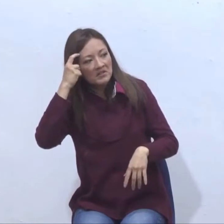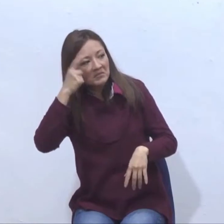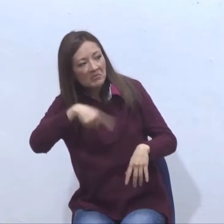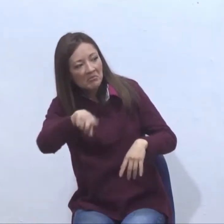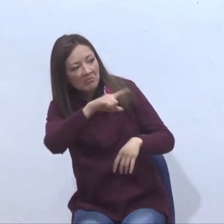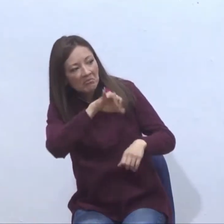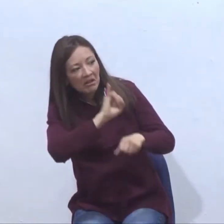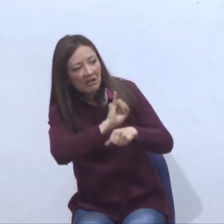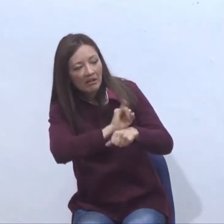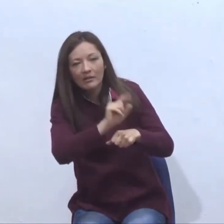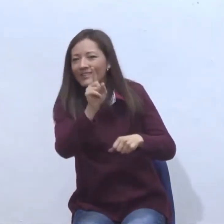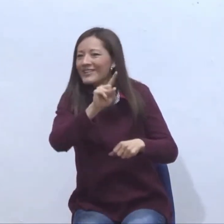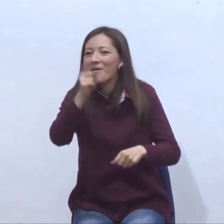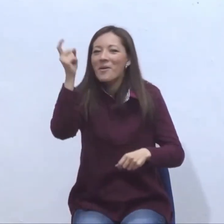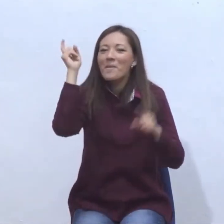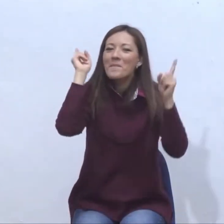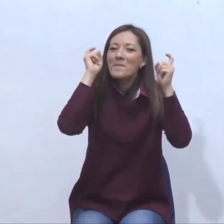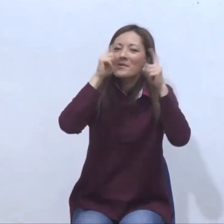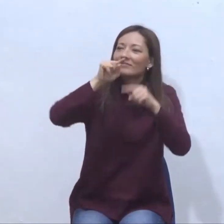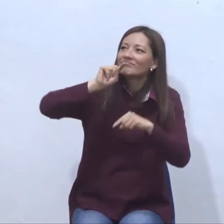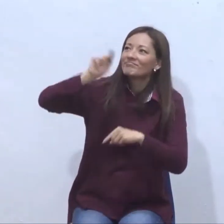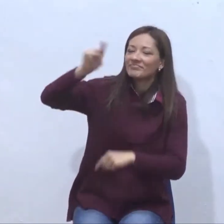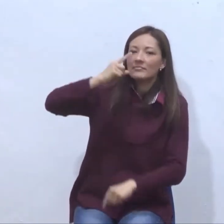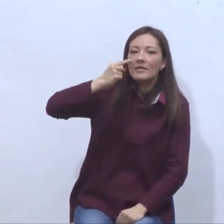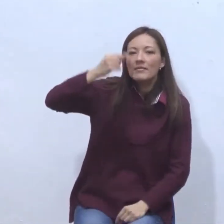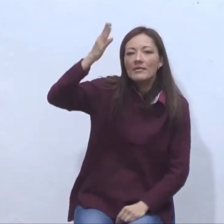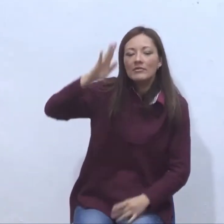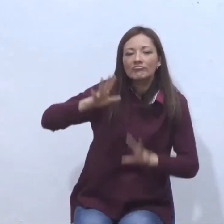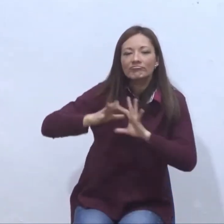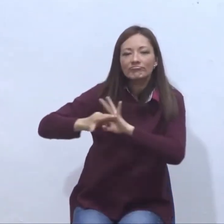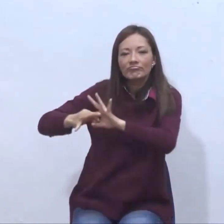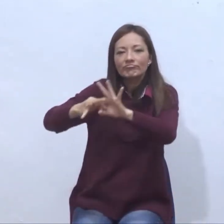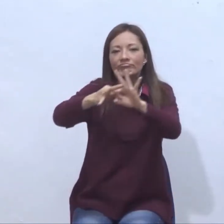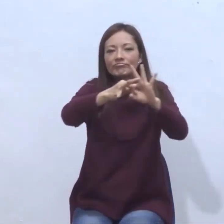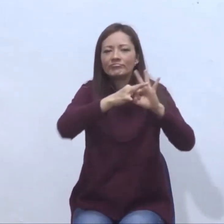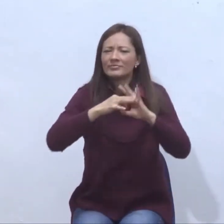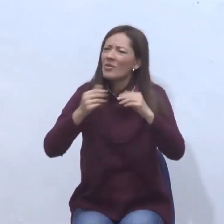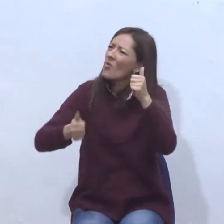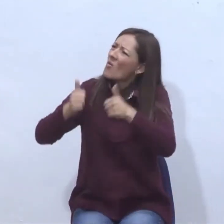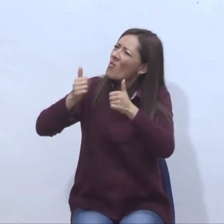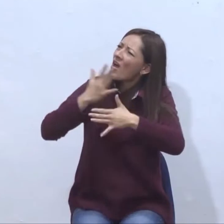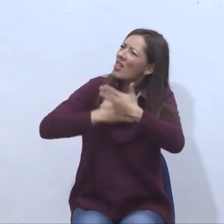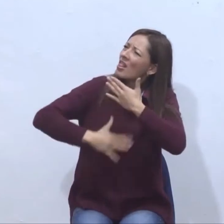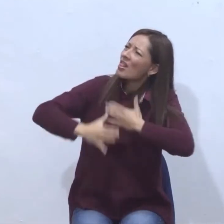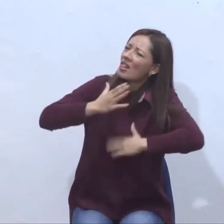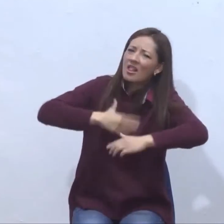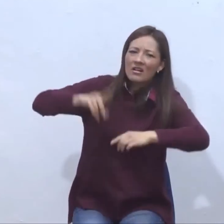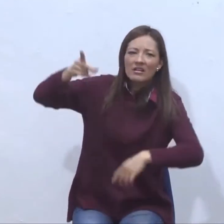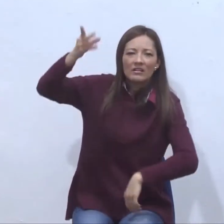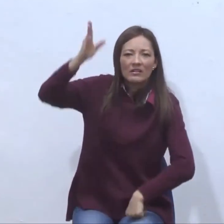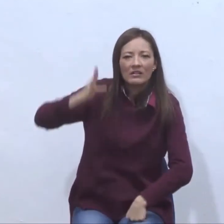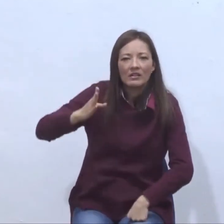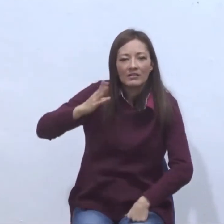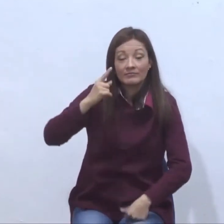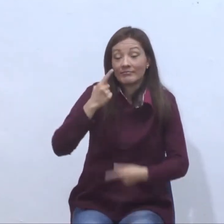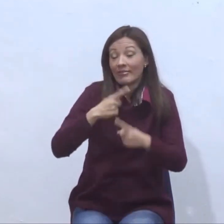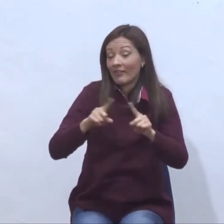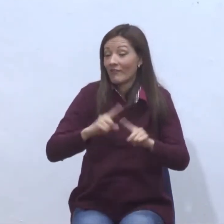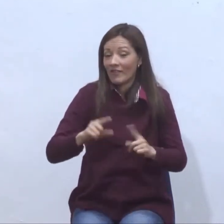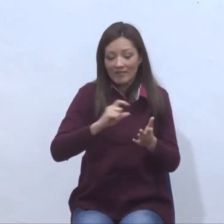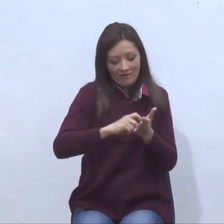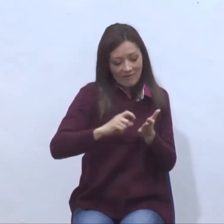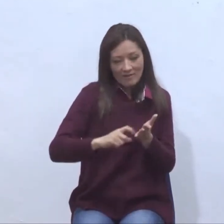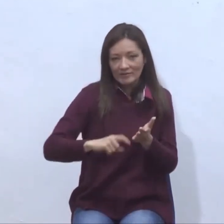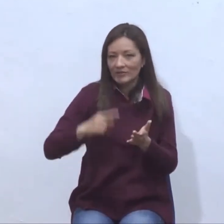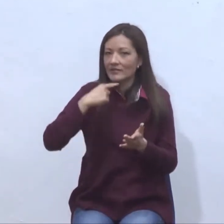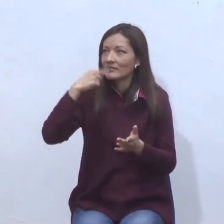sino en el pensamiento del Padre estamos reunidos. ¿Cuál es el deseo del Padre? Hay varios versículos en la Biblia en donde Él dice que